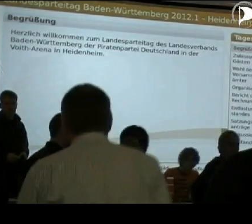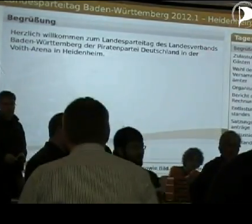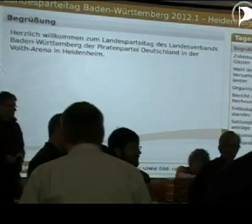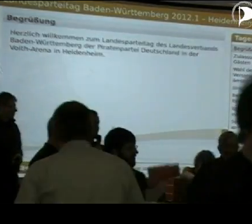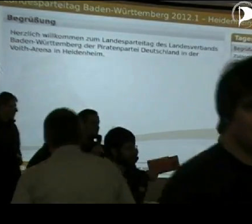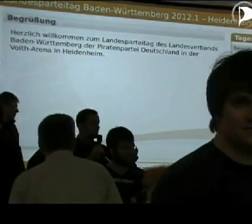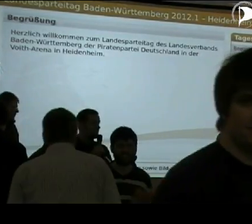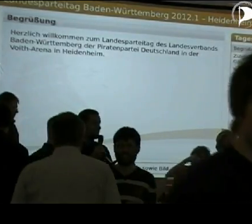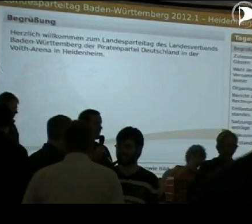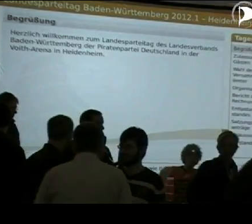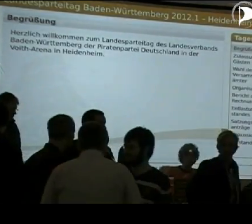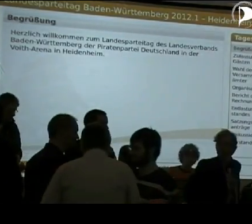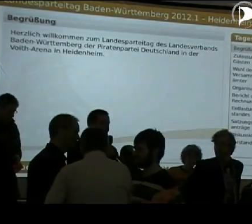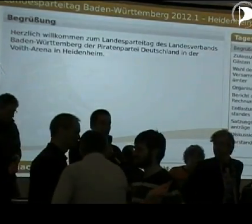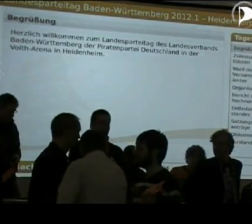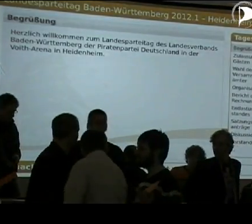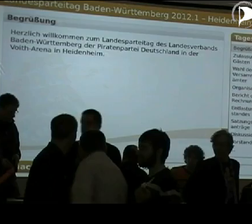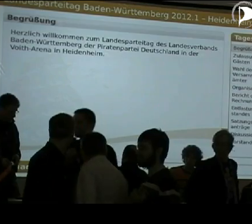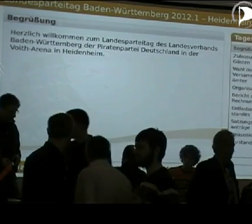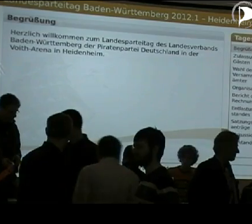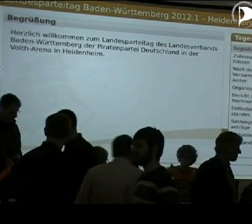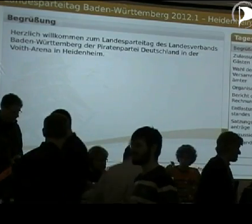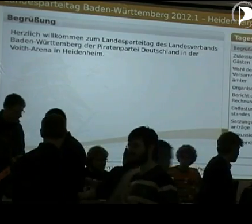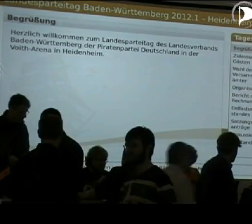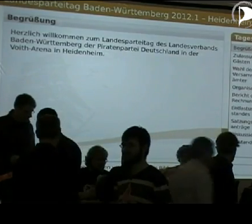legen damit die rohre in person